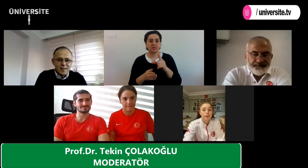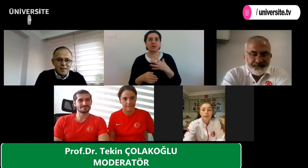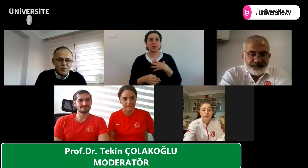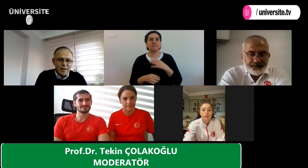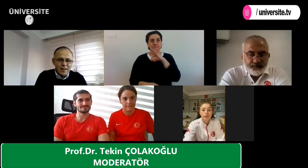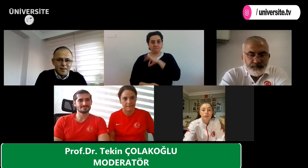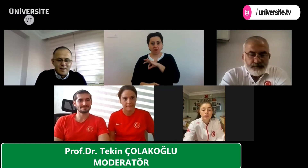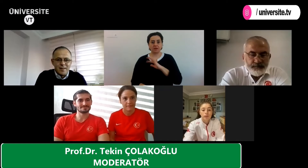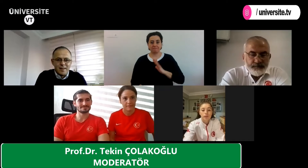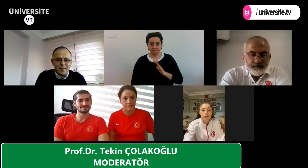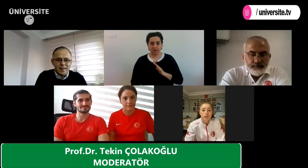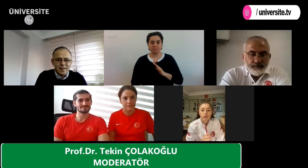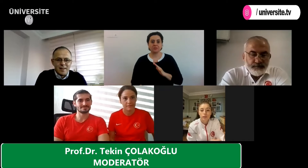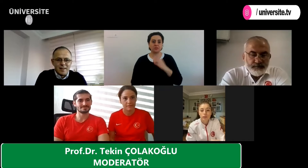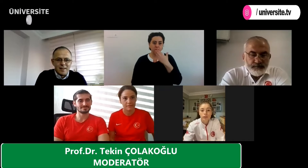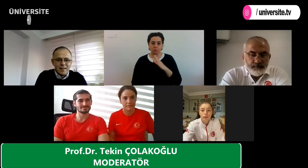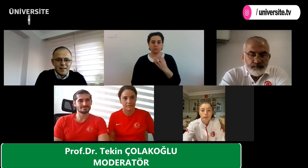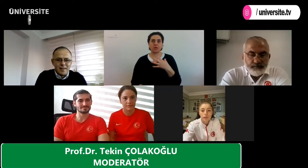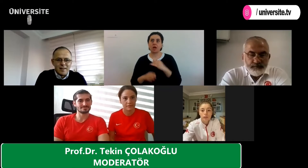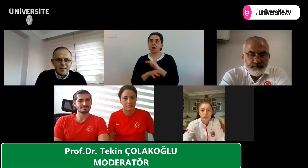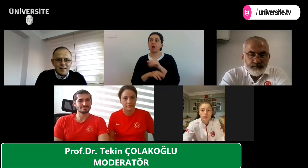ne kattı, ne tür değer kattı?